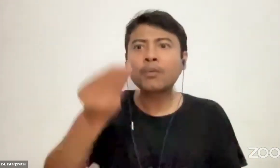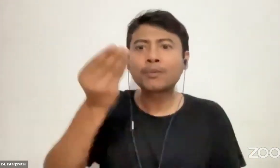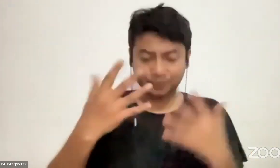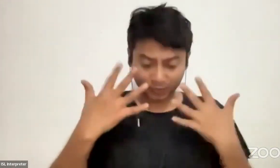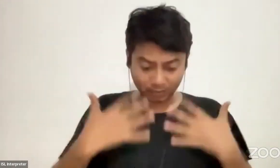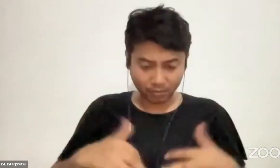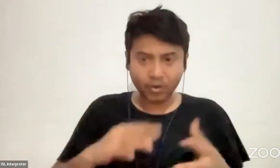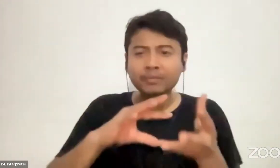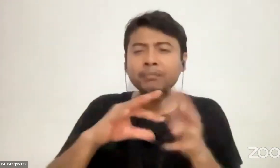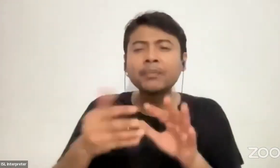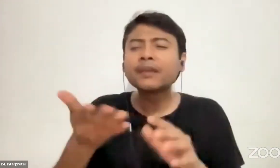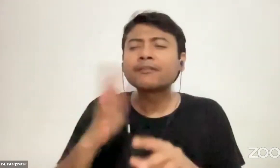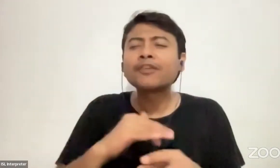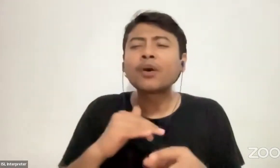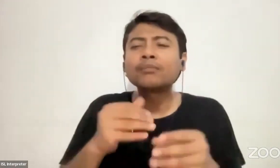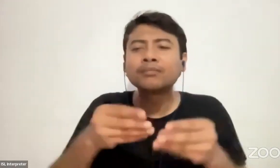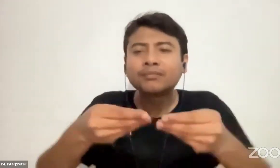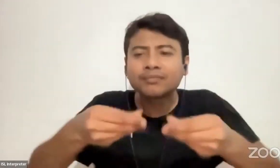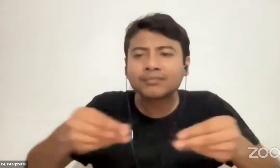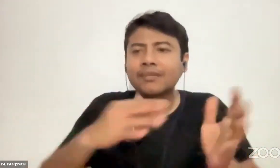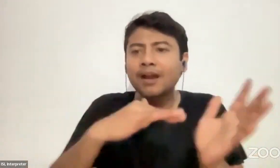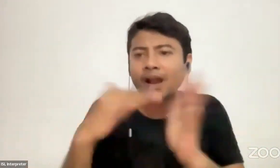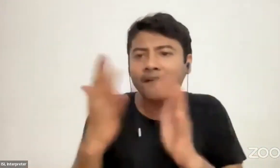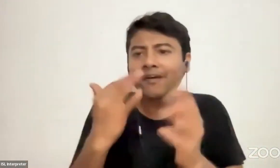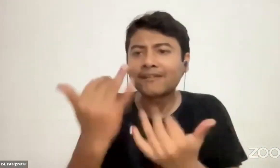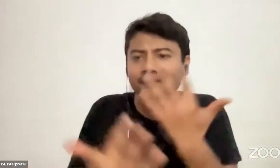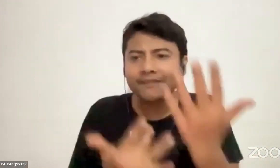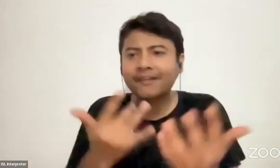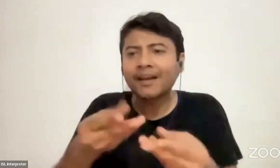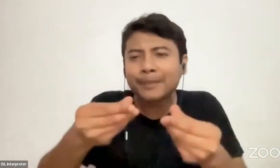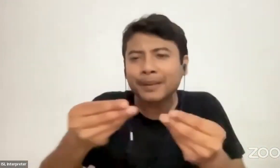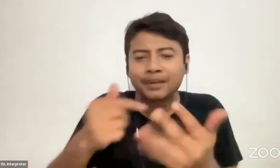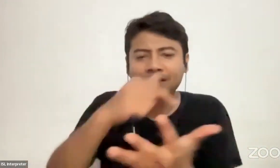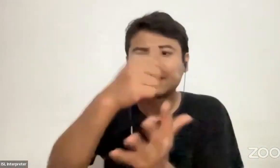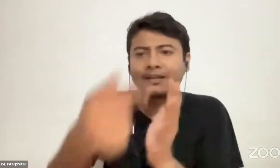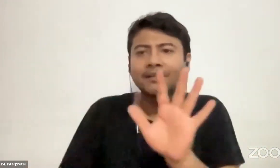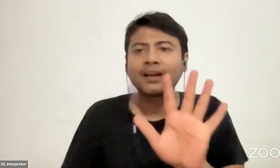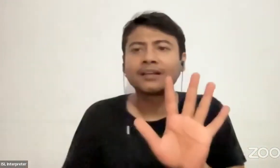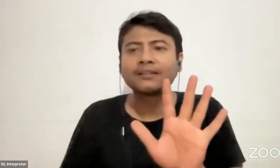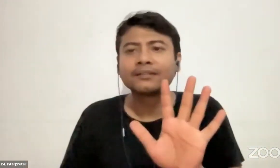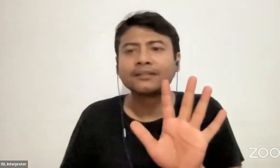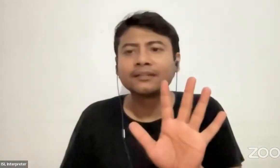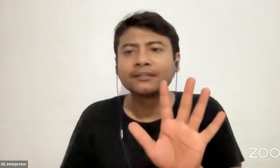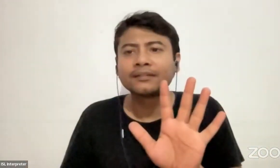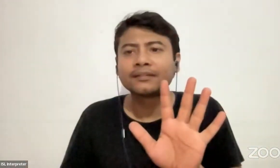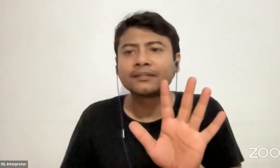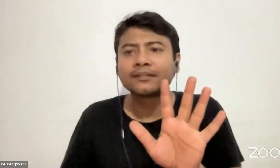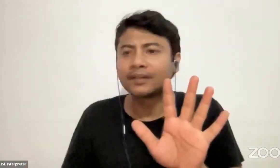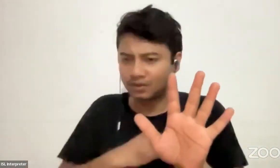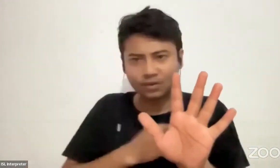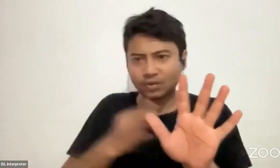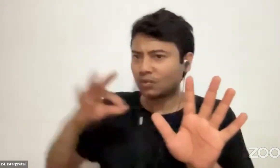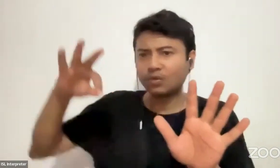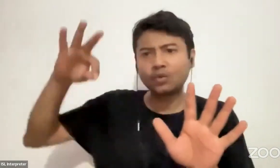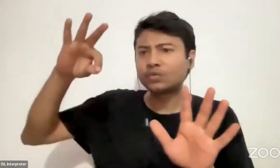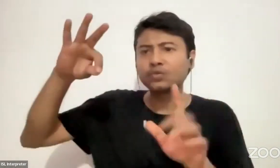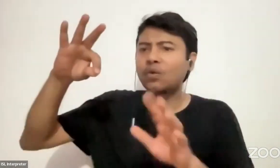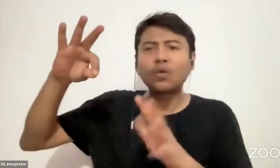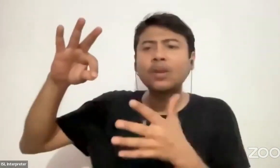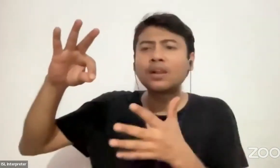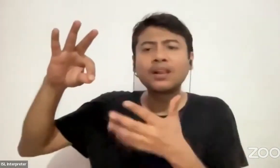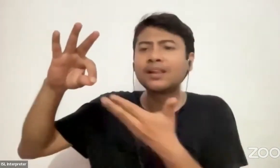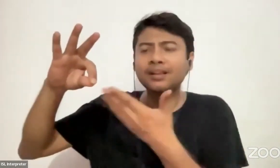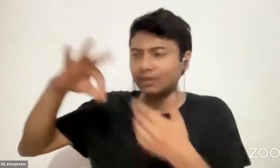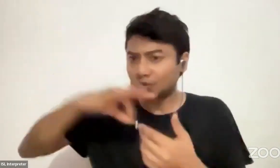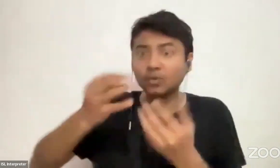कोई संबंध नहीं है इससे हमारा, ये क्या है, ये कप जैसा हम कपड़ा पहन रहे हैं ऐसे ही आत्मा ने शरीर रूपी कपड़ा धारण किया